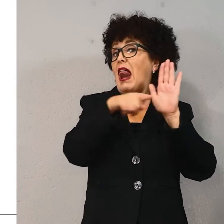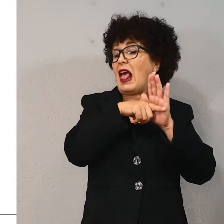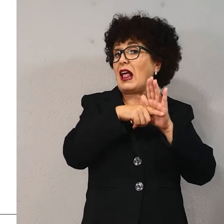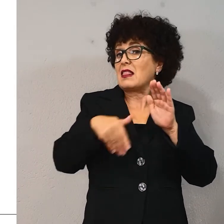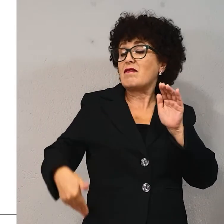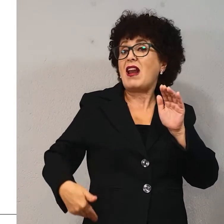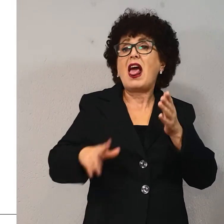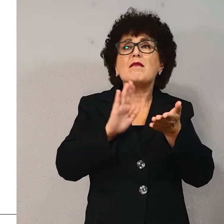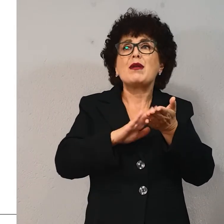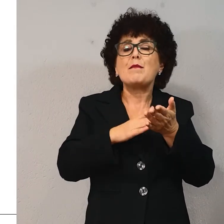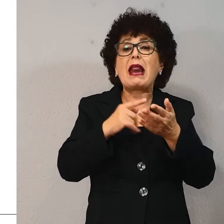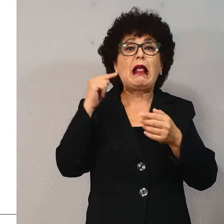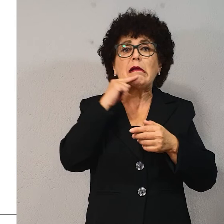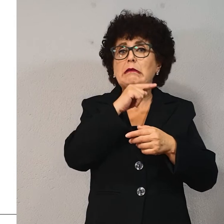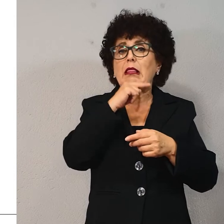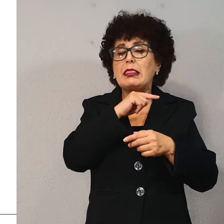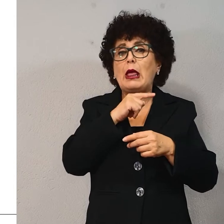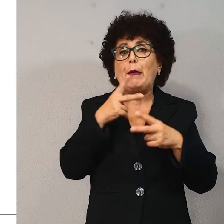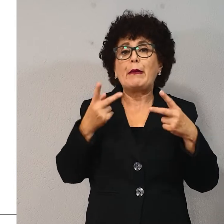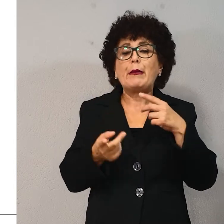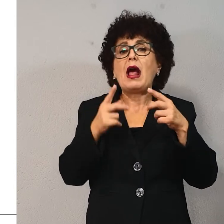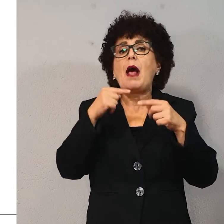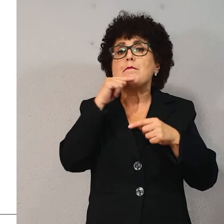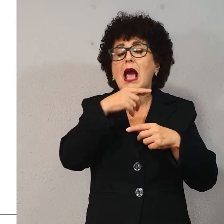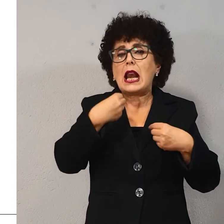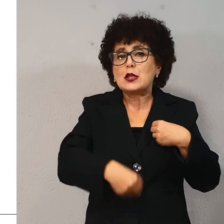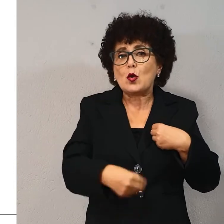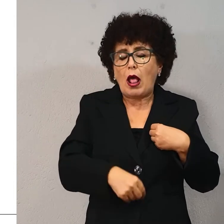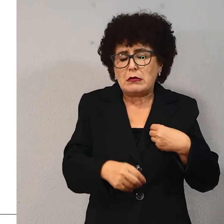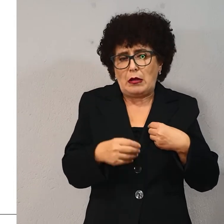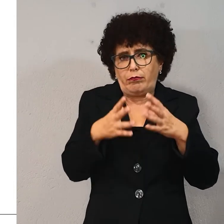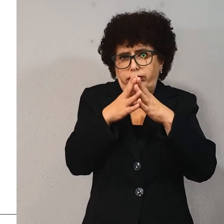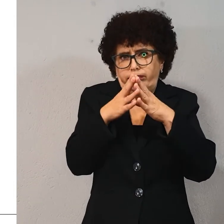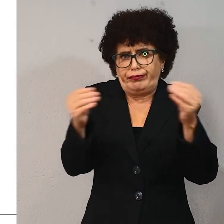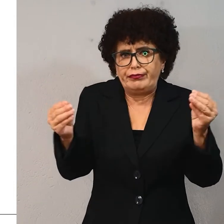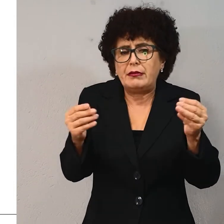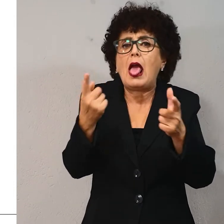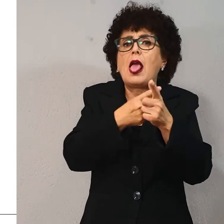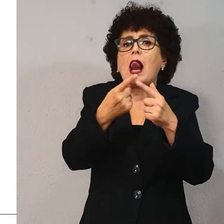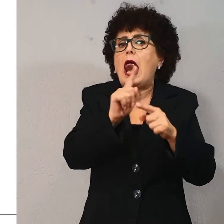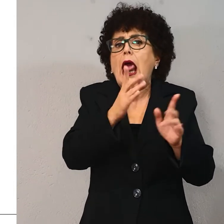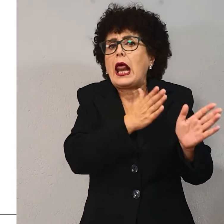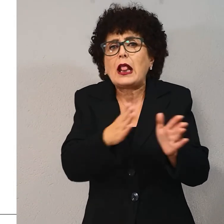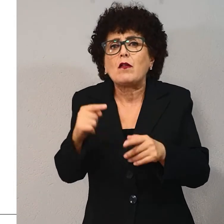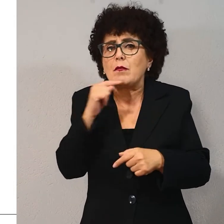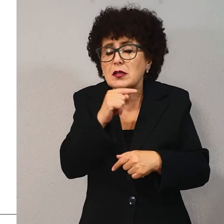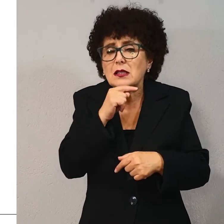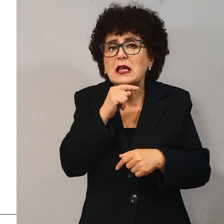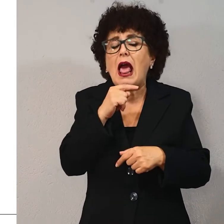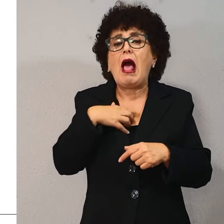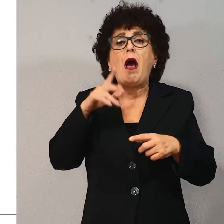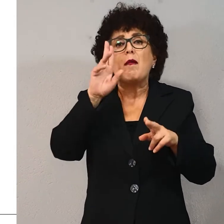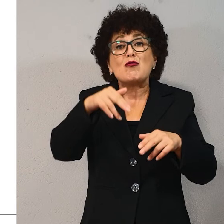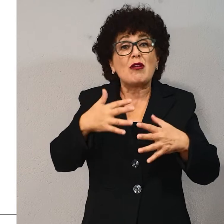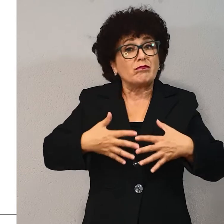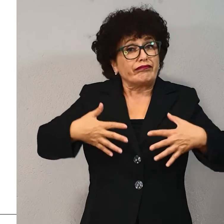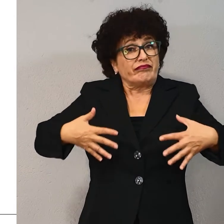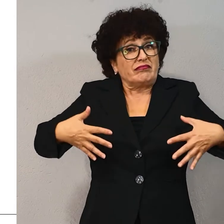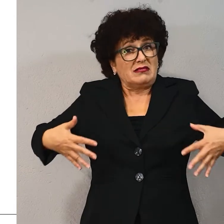комплетен изостанок на менструално крварење или нередовни менструации, покачување на телесната